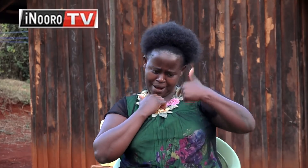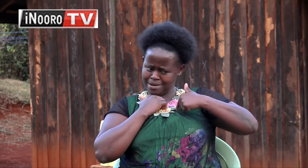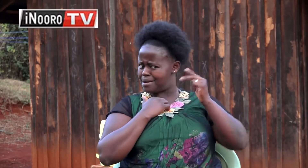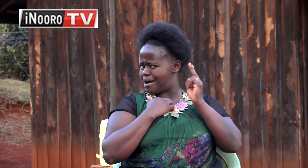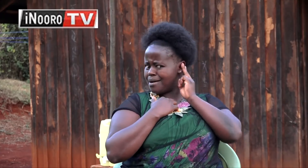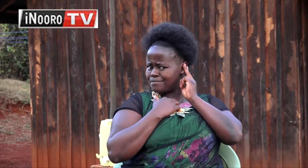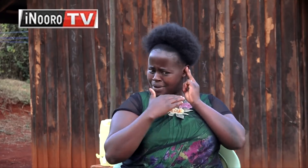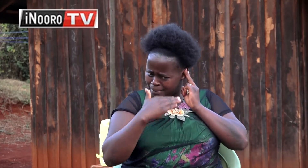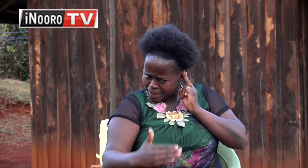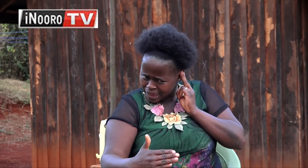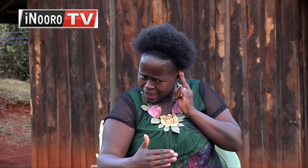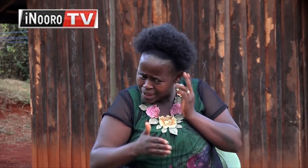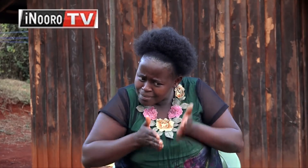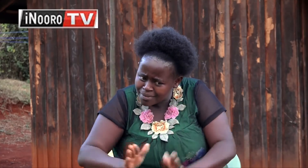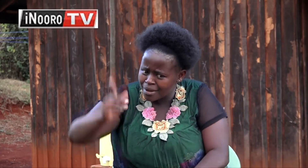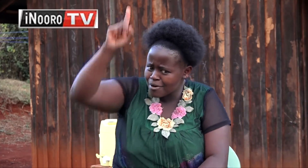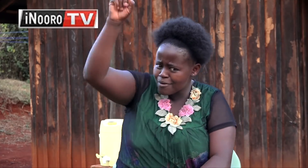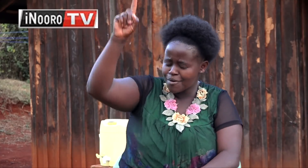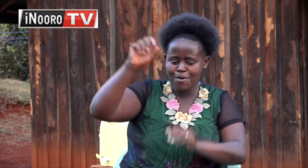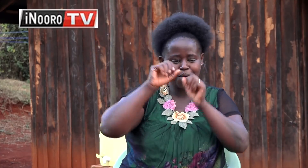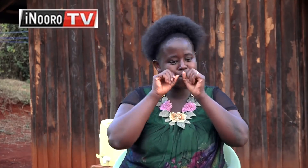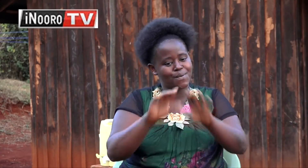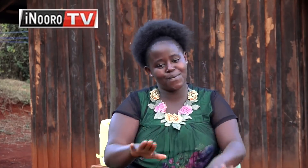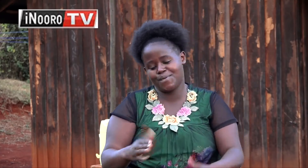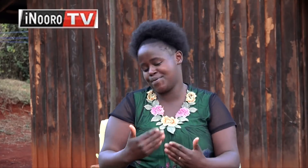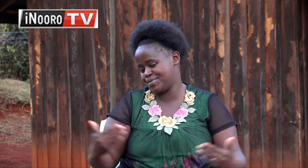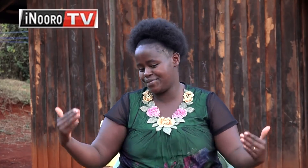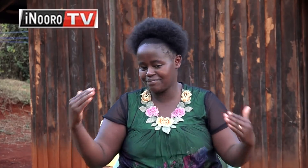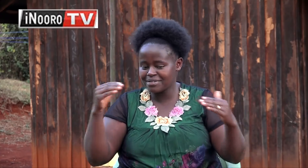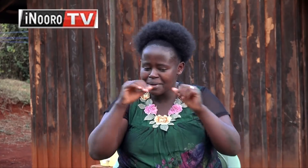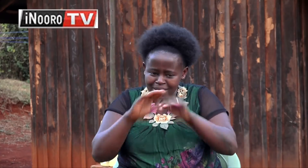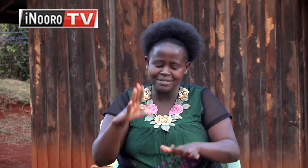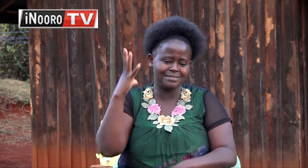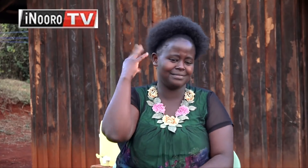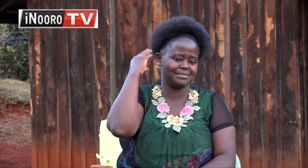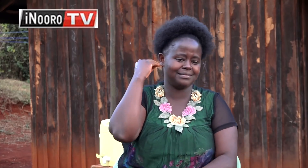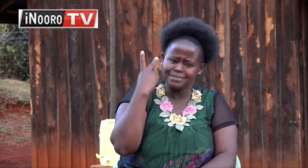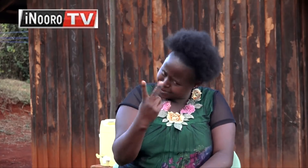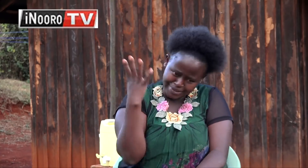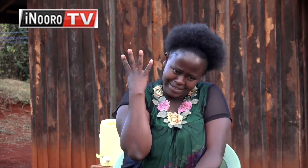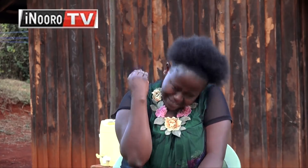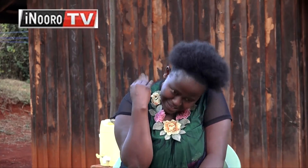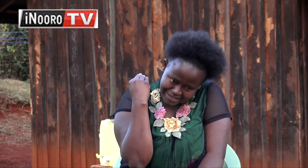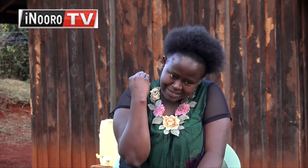araigua. Wow, ta kirore magegania ma Ngai, nie ndimurathime na twana twere ni